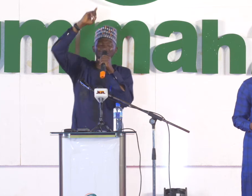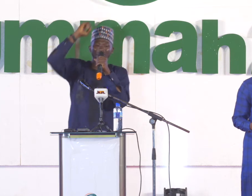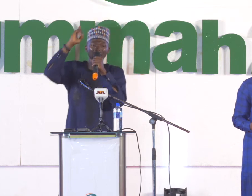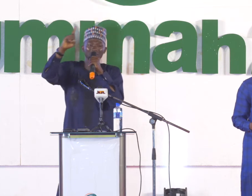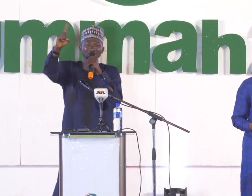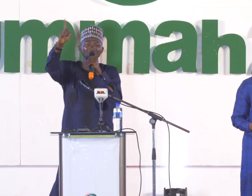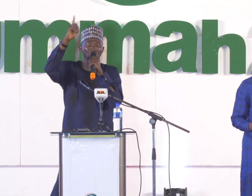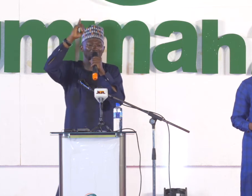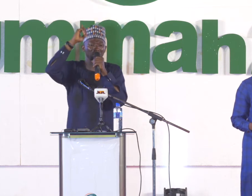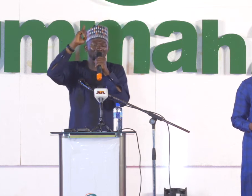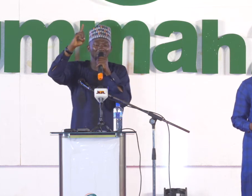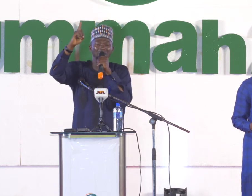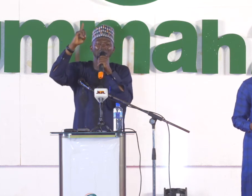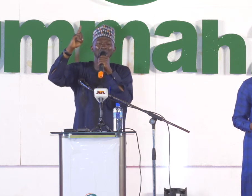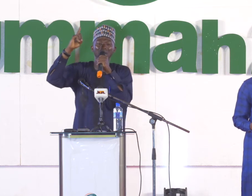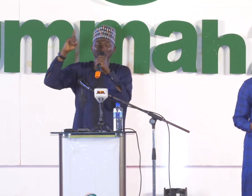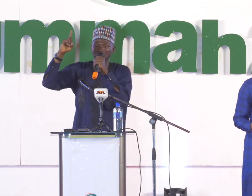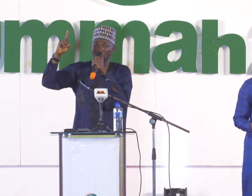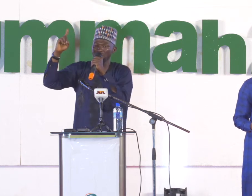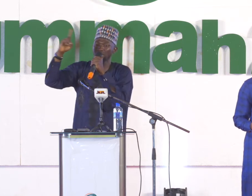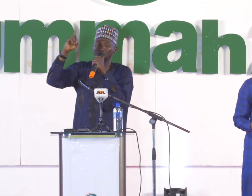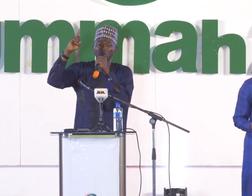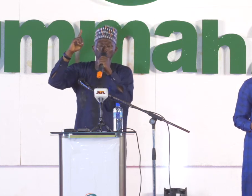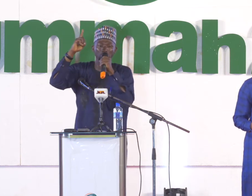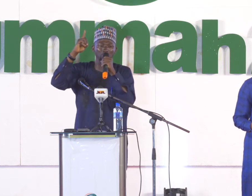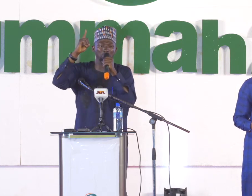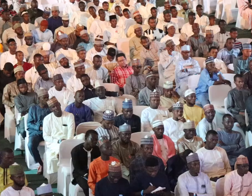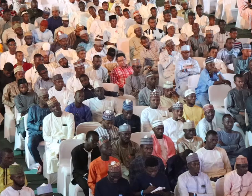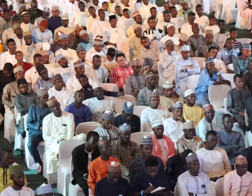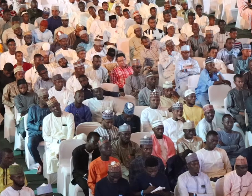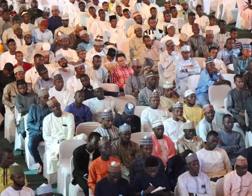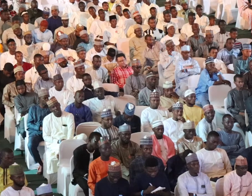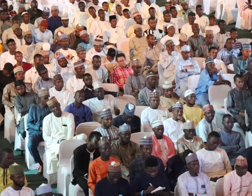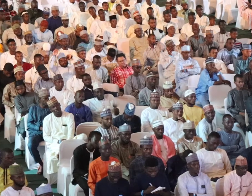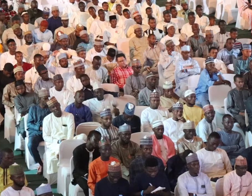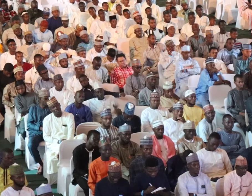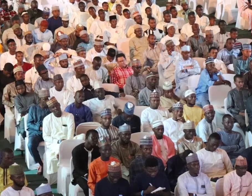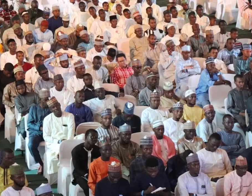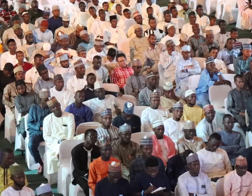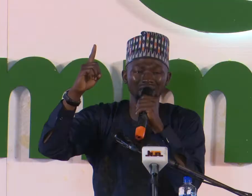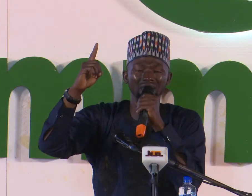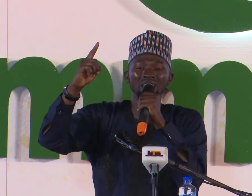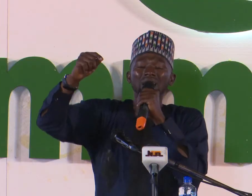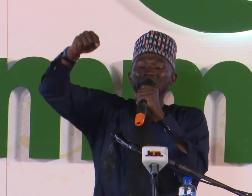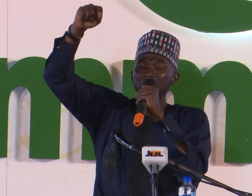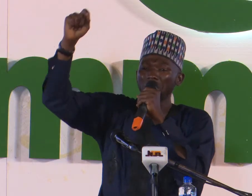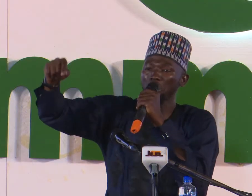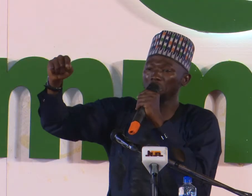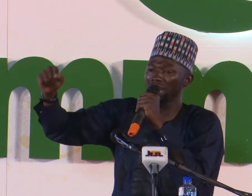صَفْصَفًا لَا تَرَى فِيهَا عِوَجًا وَلَا أَمْتًا.